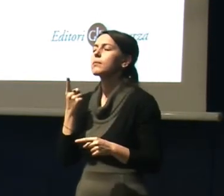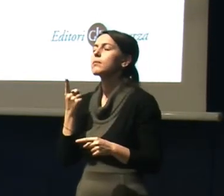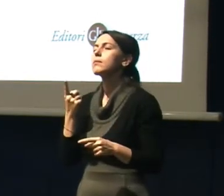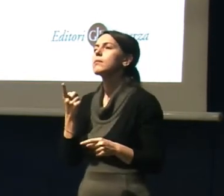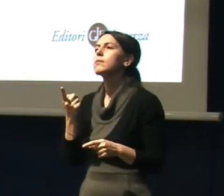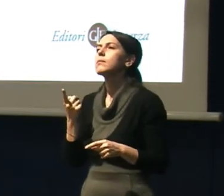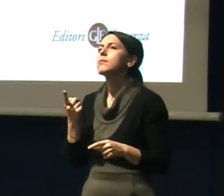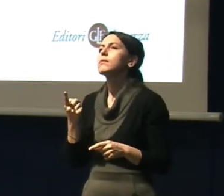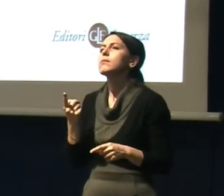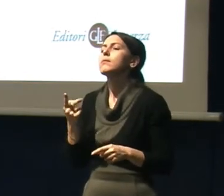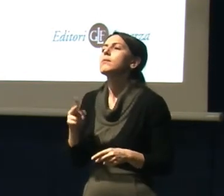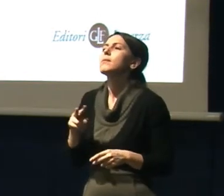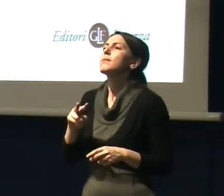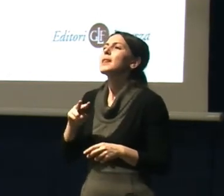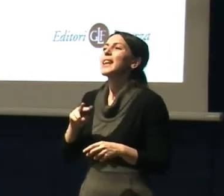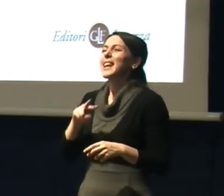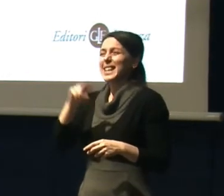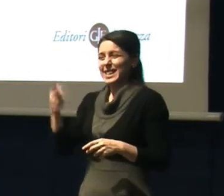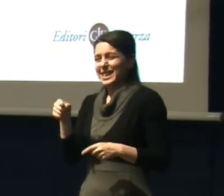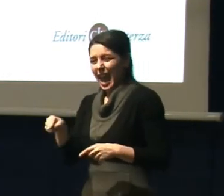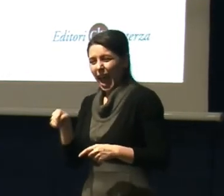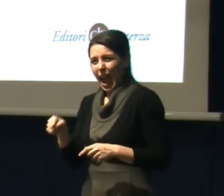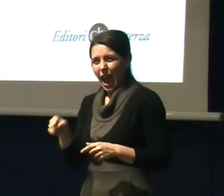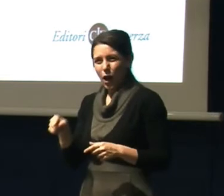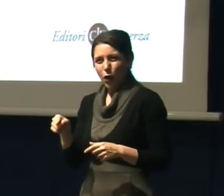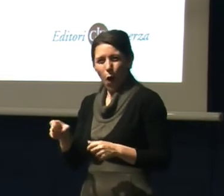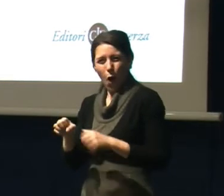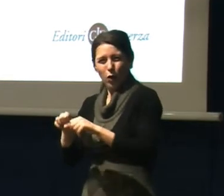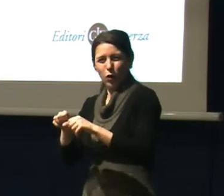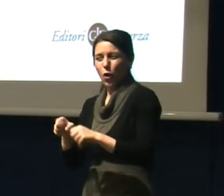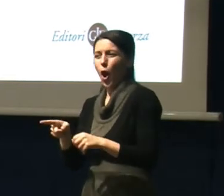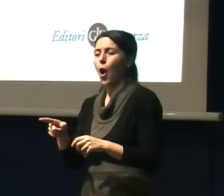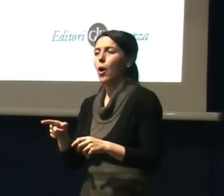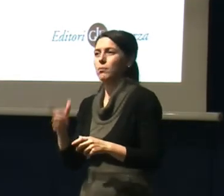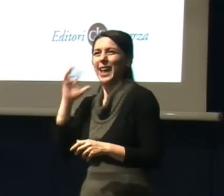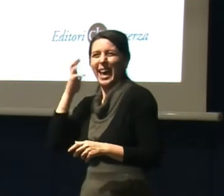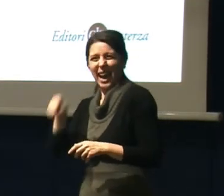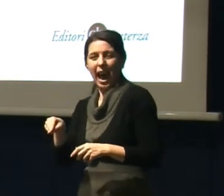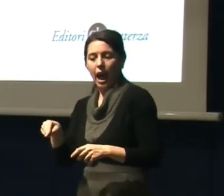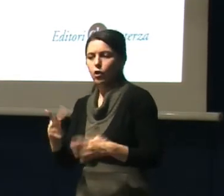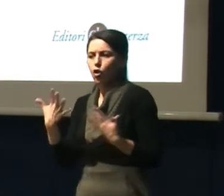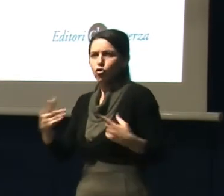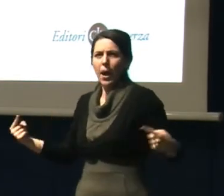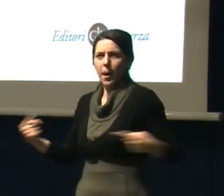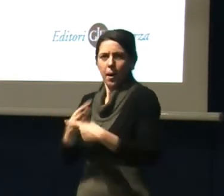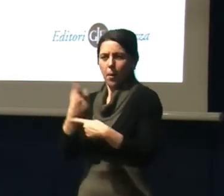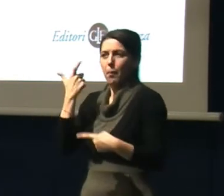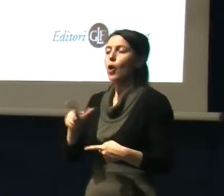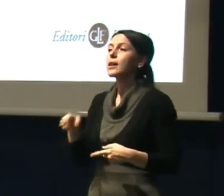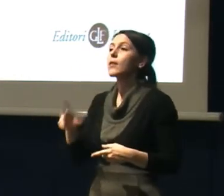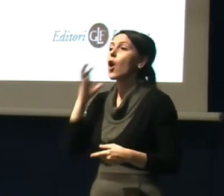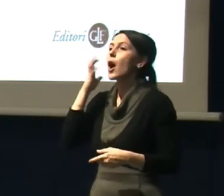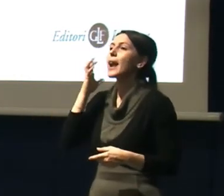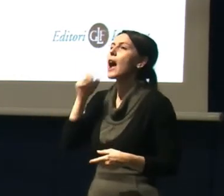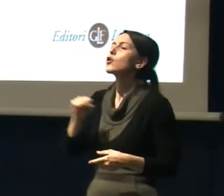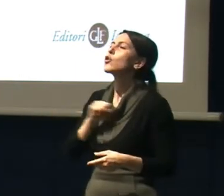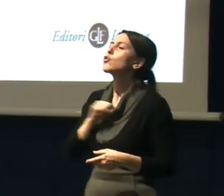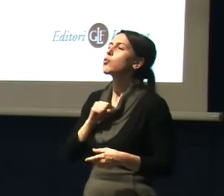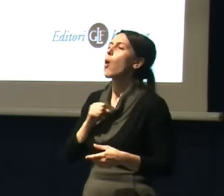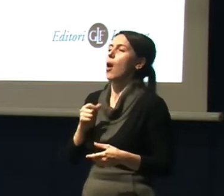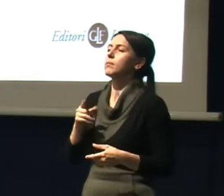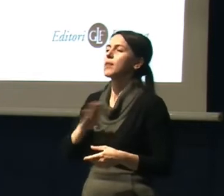è entrato in conflitto con i primi che non dobbiamo dimenticare che le radio sono state al grande strumento di propaganda dei regimi totalitari